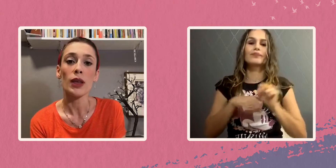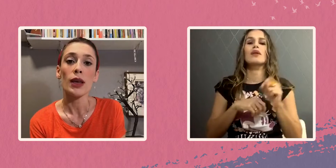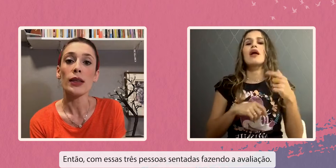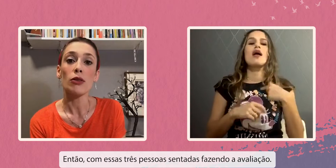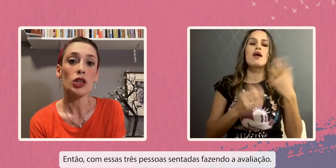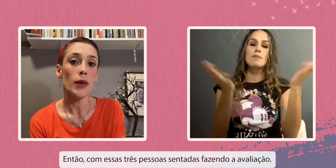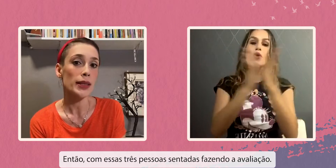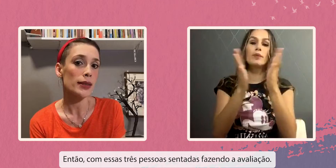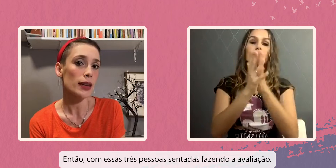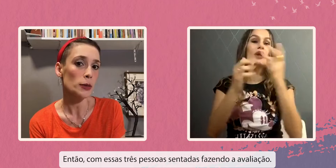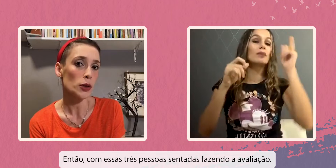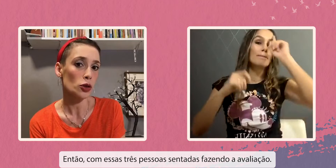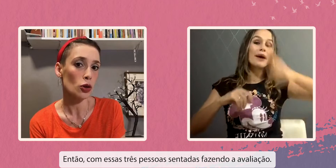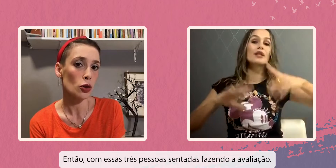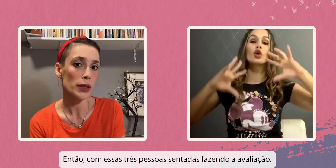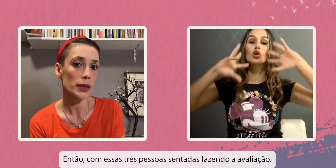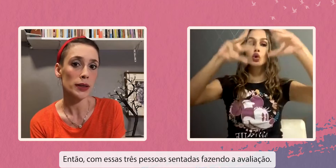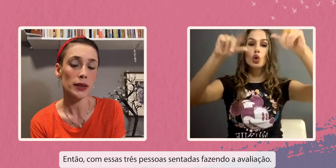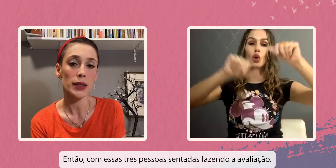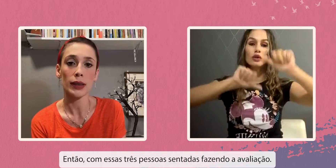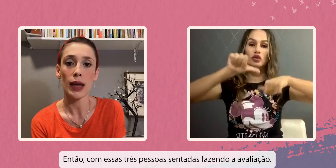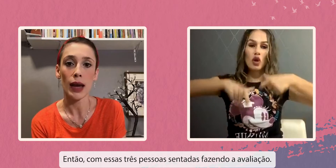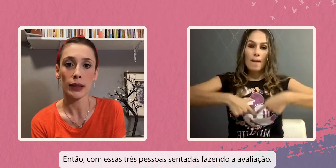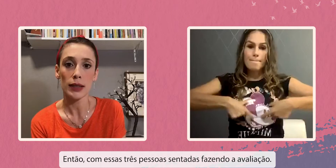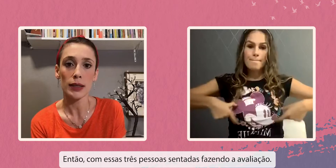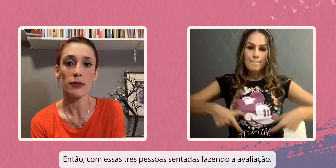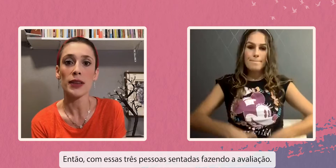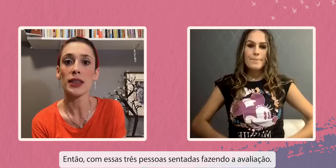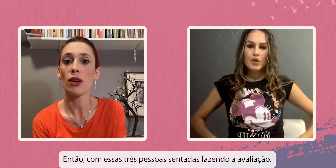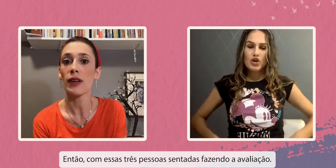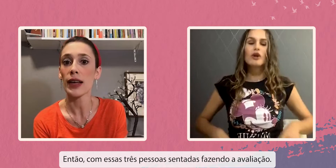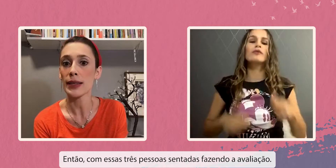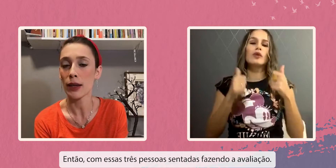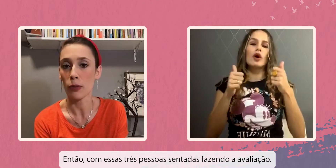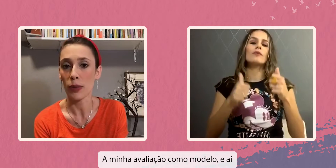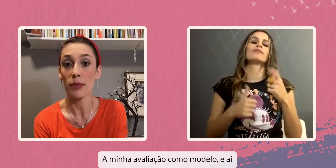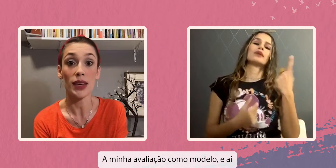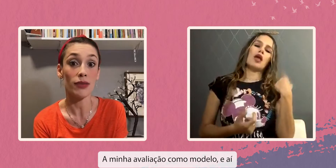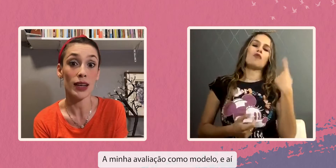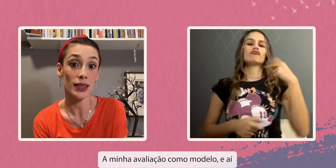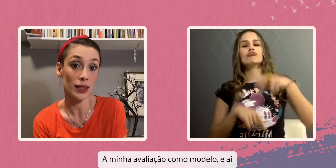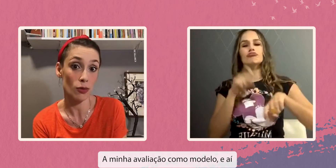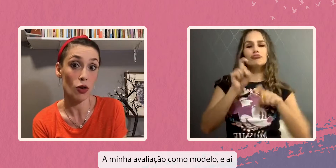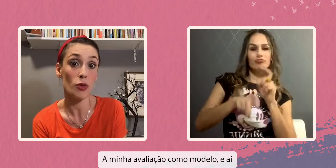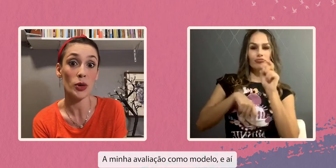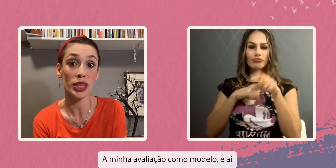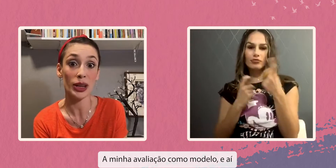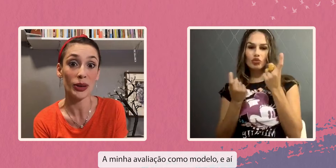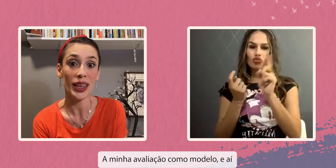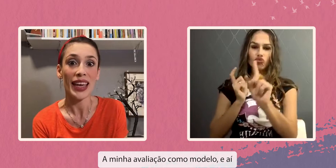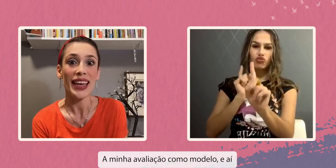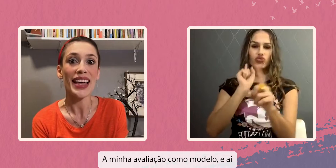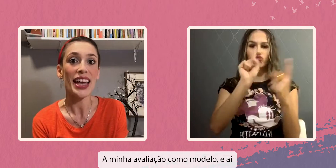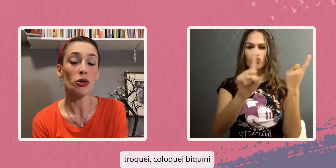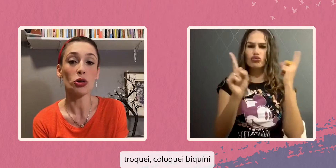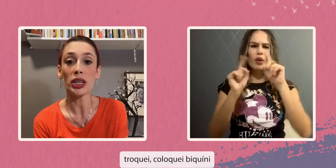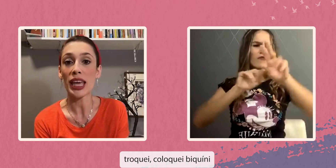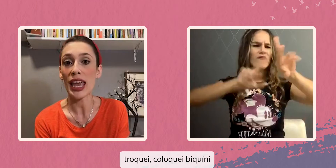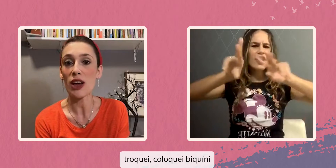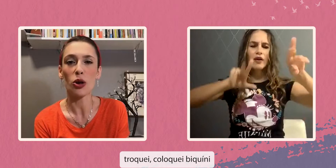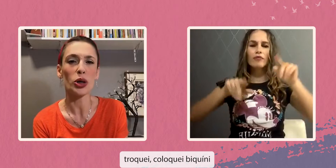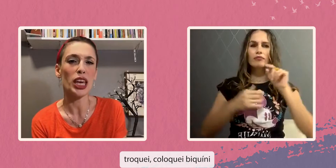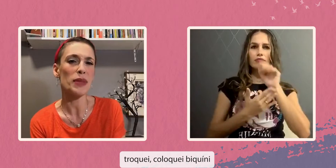produtor. Então, tinham essas 3 pessoas sentadas fazendo a avaliação, a minha avaliação como modelo. E aí